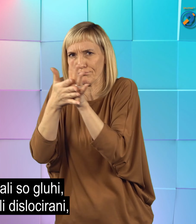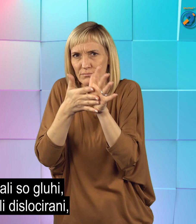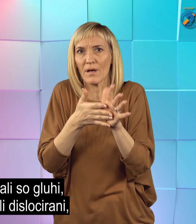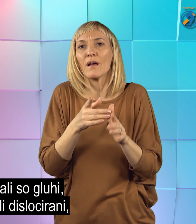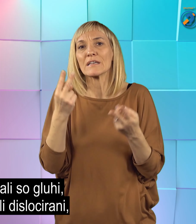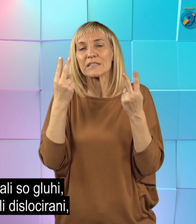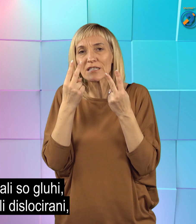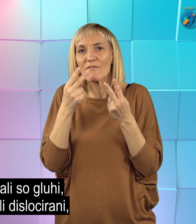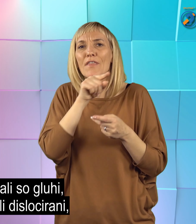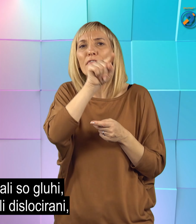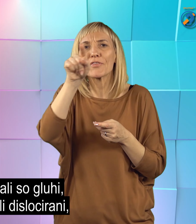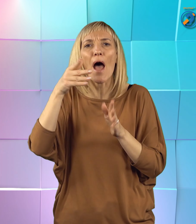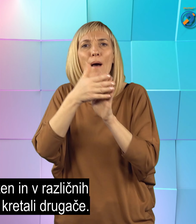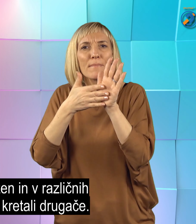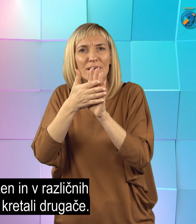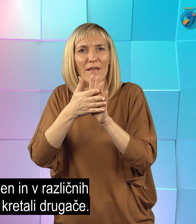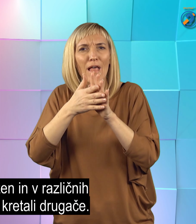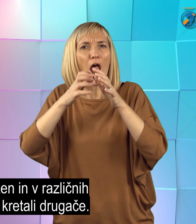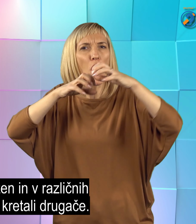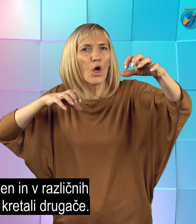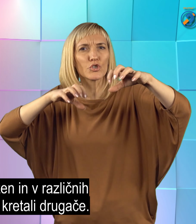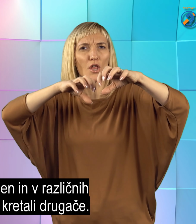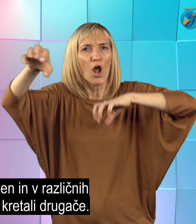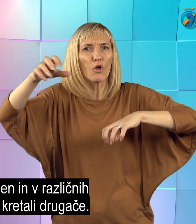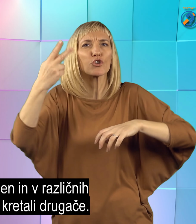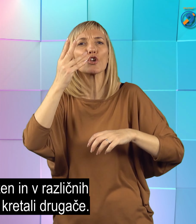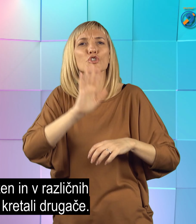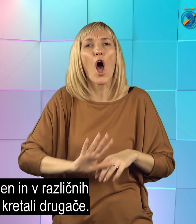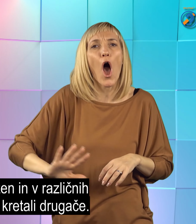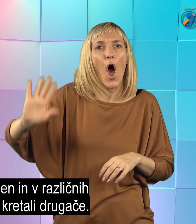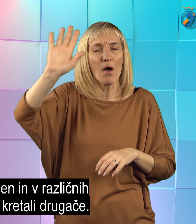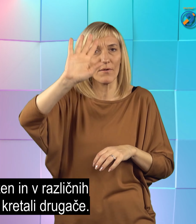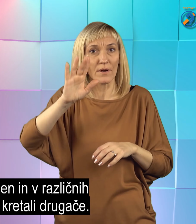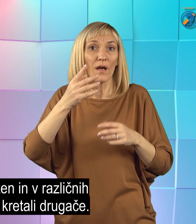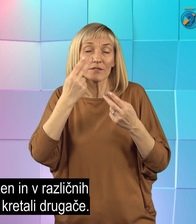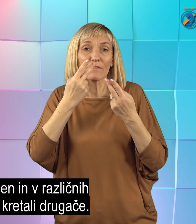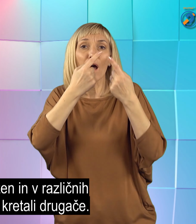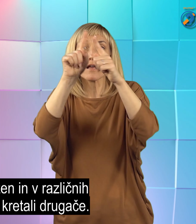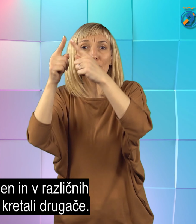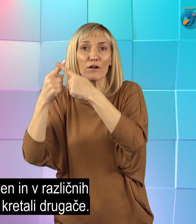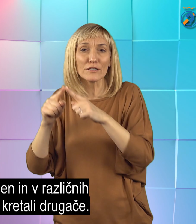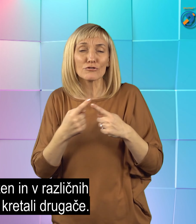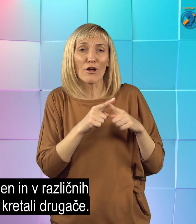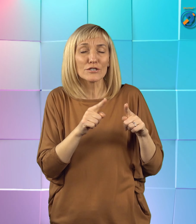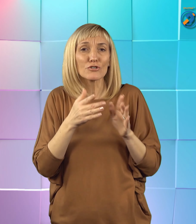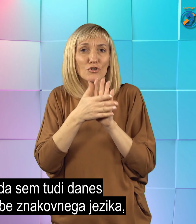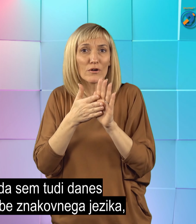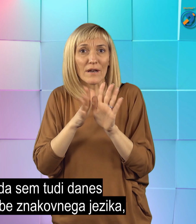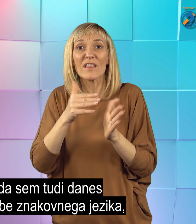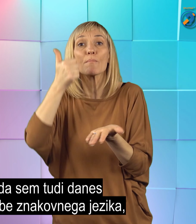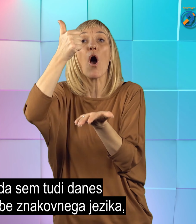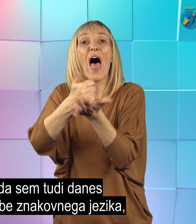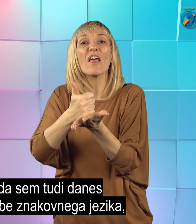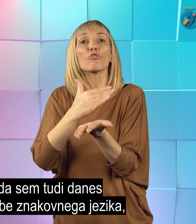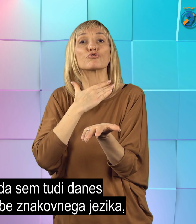bili dislocirani, torej narazen in pa v različnih regijah so kretali drugače. Tako da moram reči, da sem tudi danes